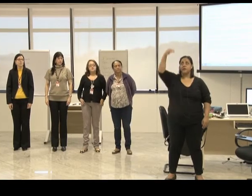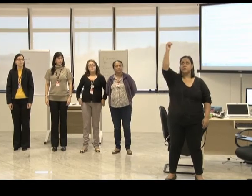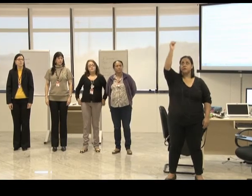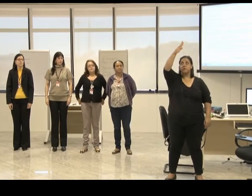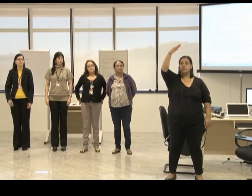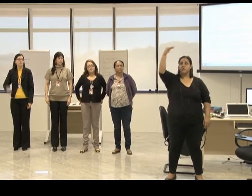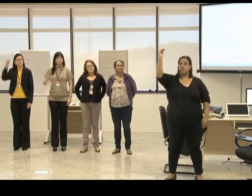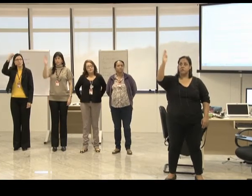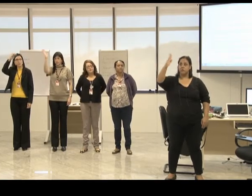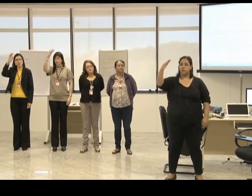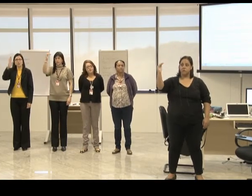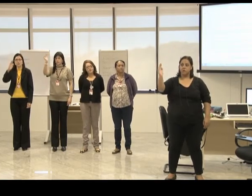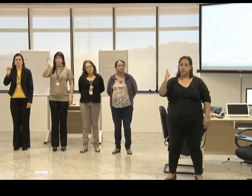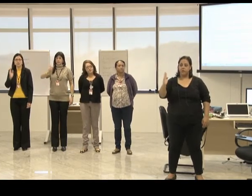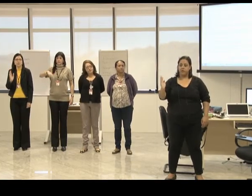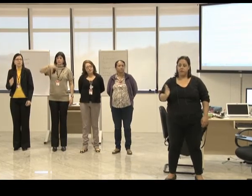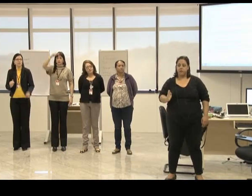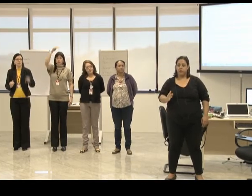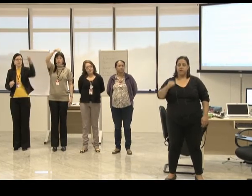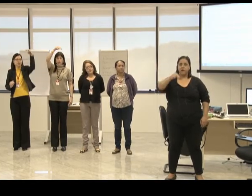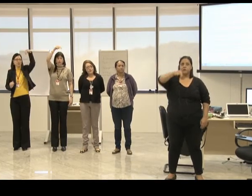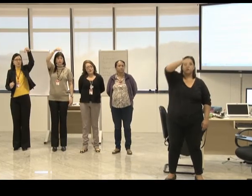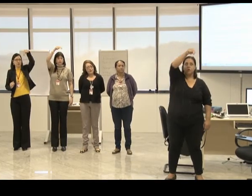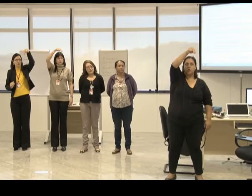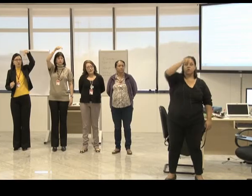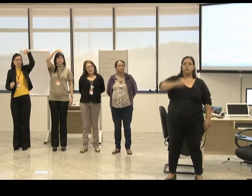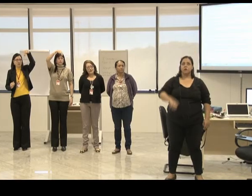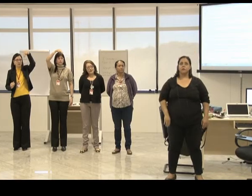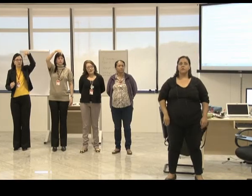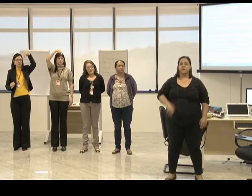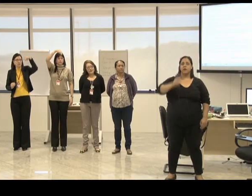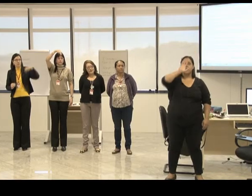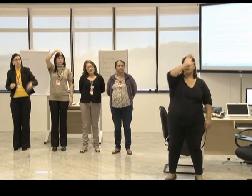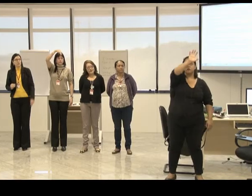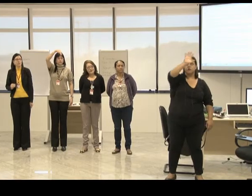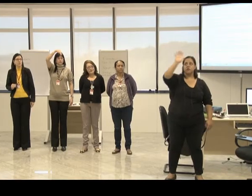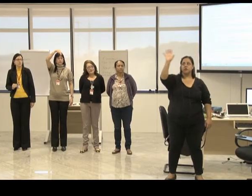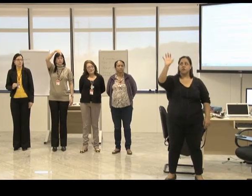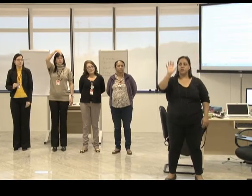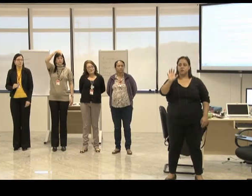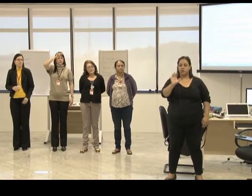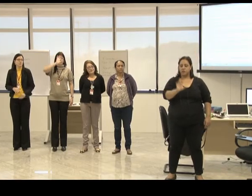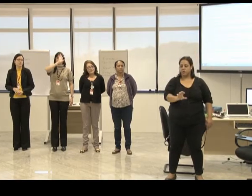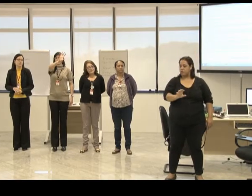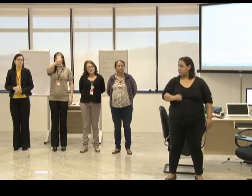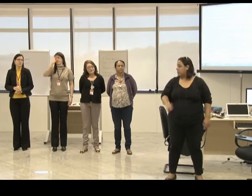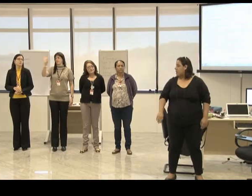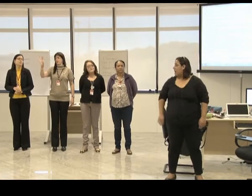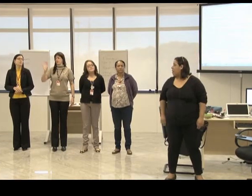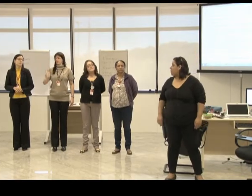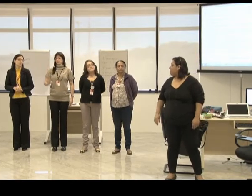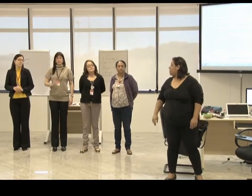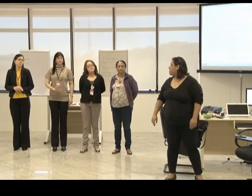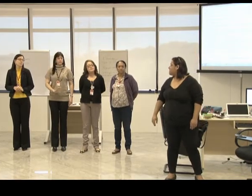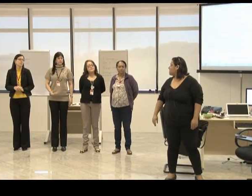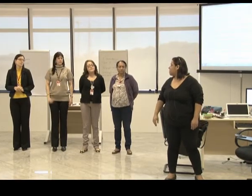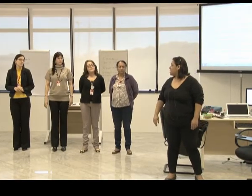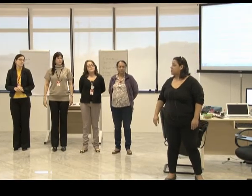Brasil e faço Norte. Ou então, eu posso fazer região, região, região, região. Aí, óbvio que eu não vou fazer 5 regiões.